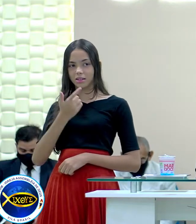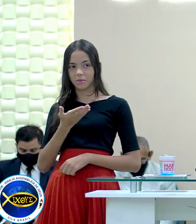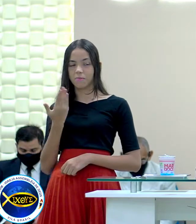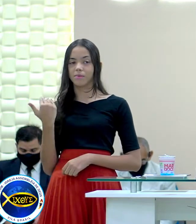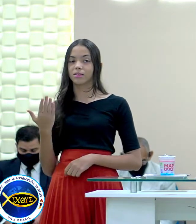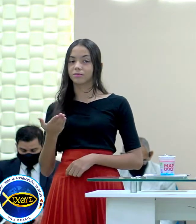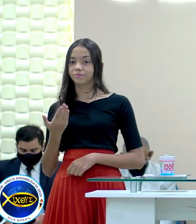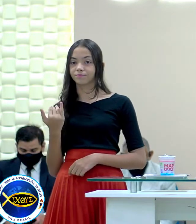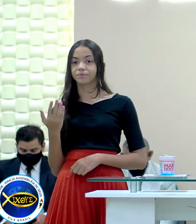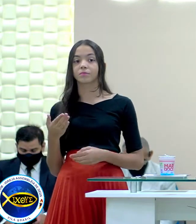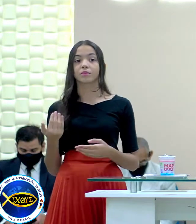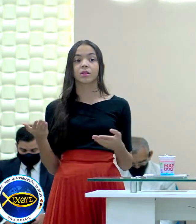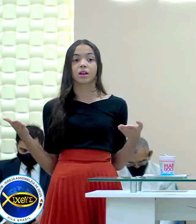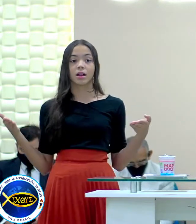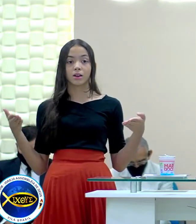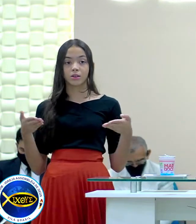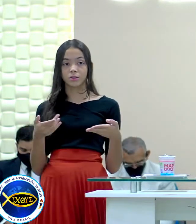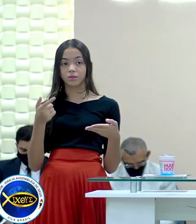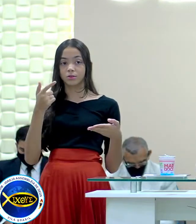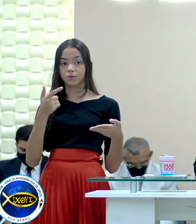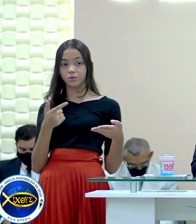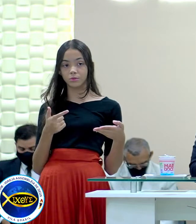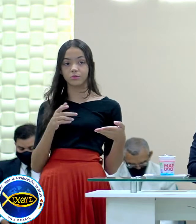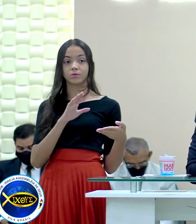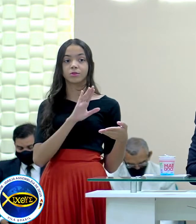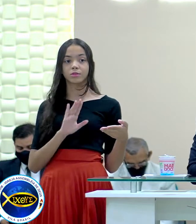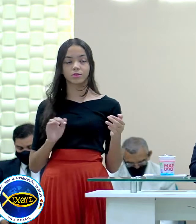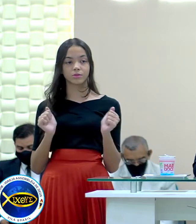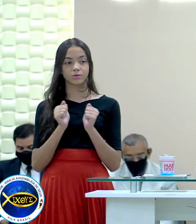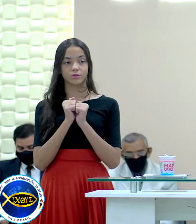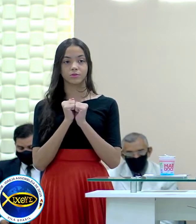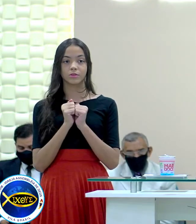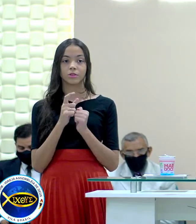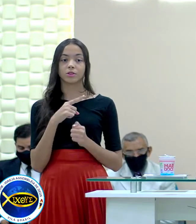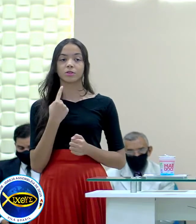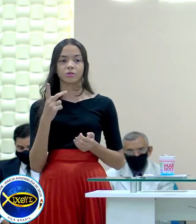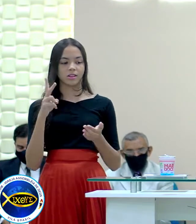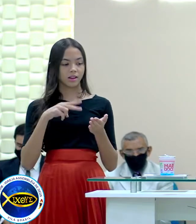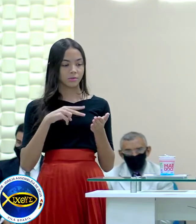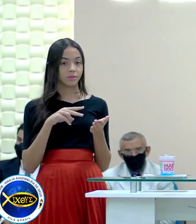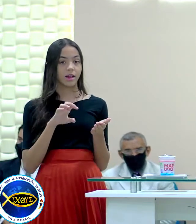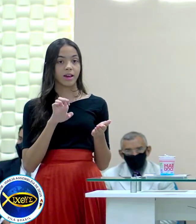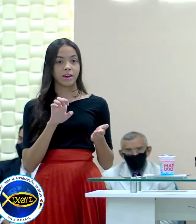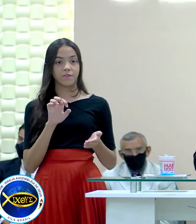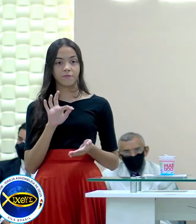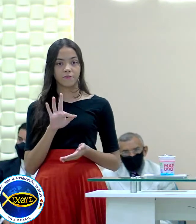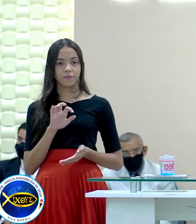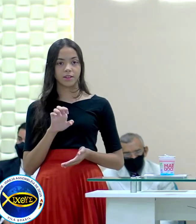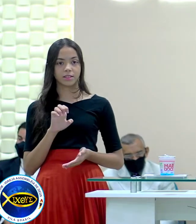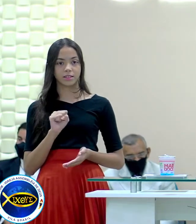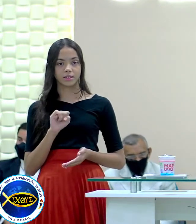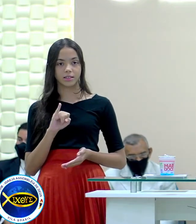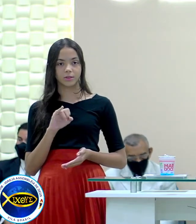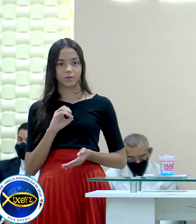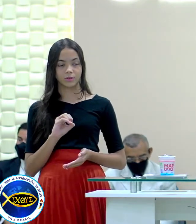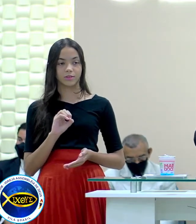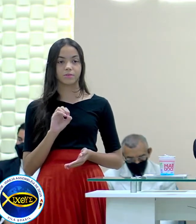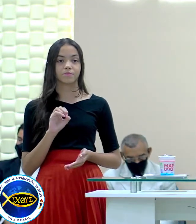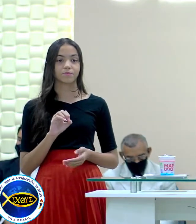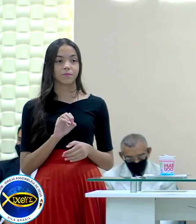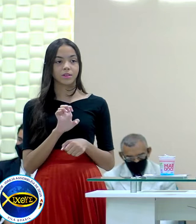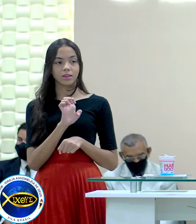que agora nós somos em Cristo. Quando nós lemos Efésios capítulo 2, do versículo 1 ao